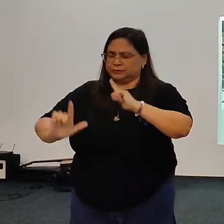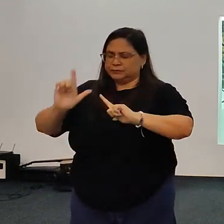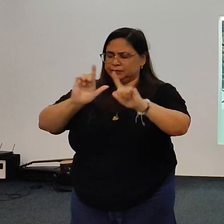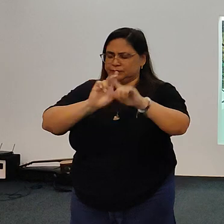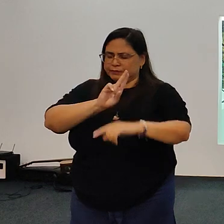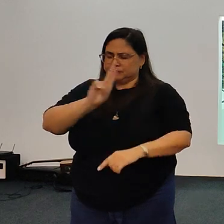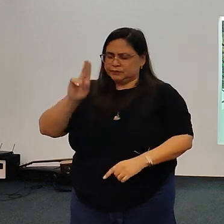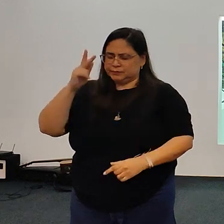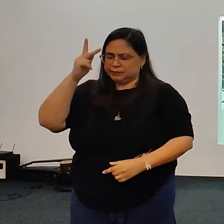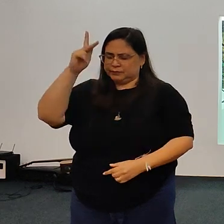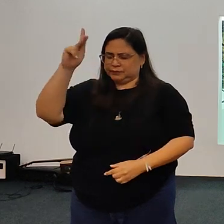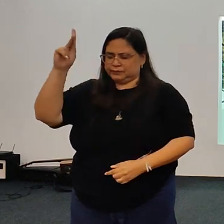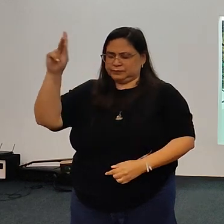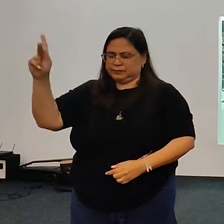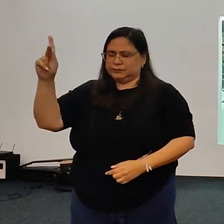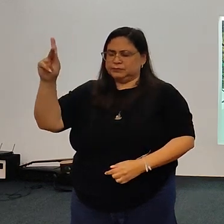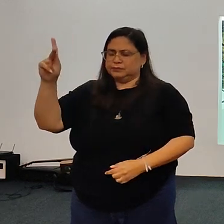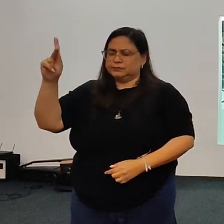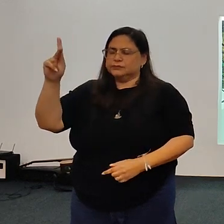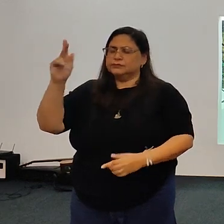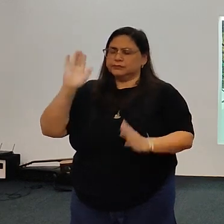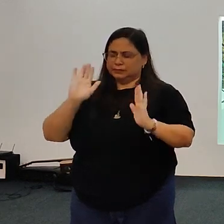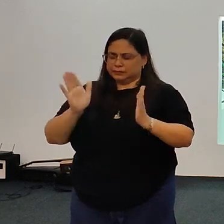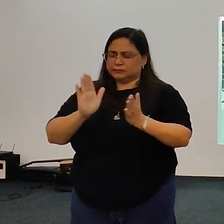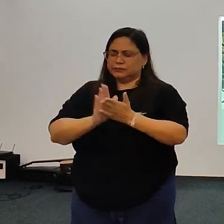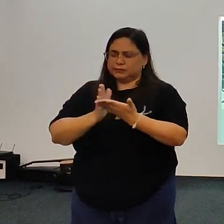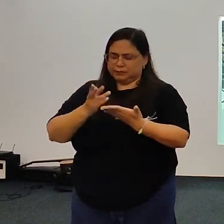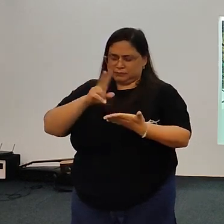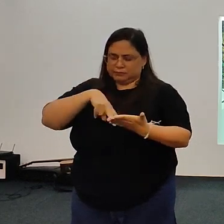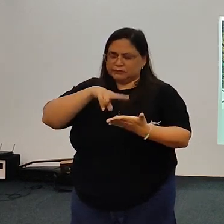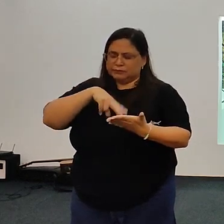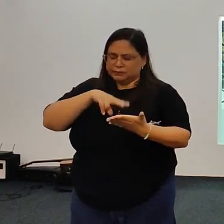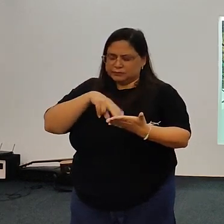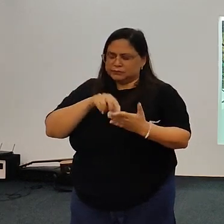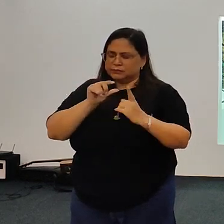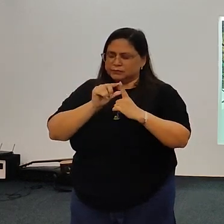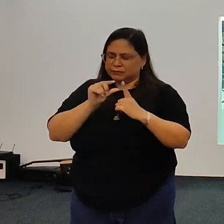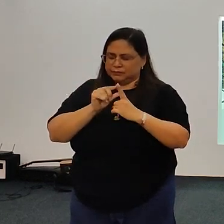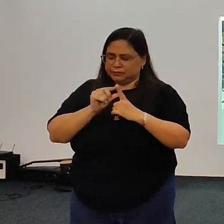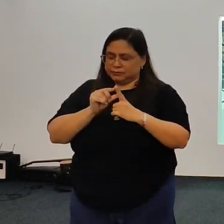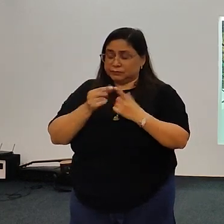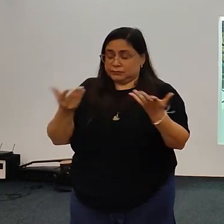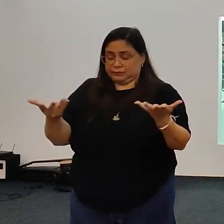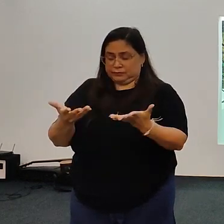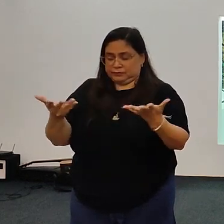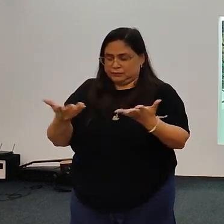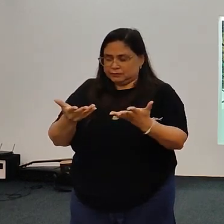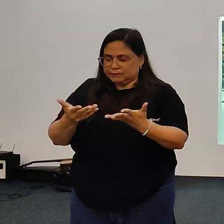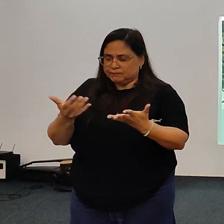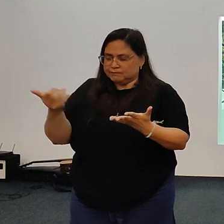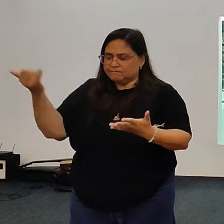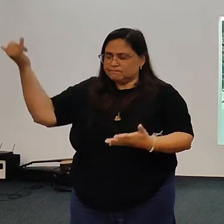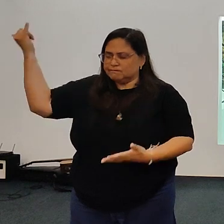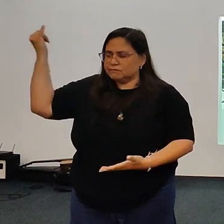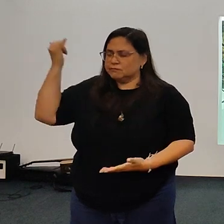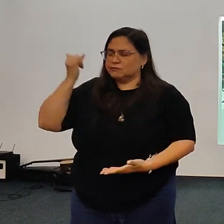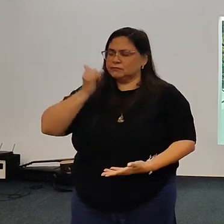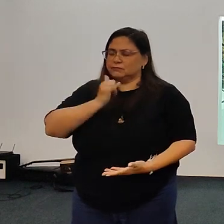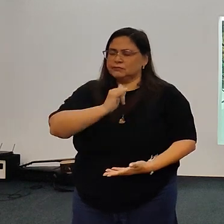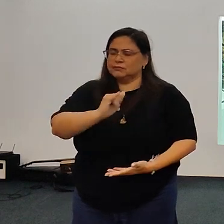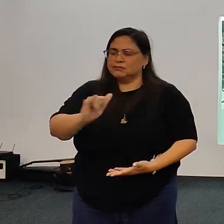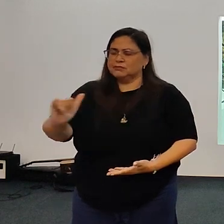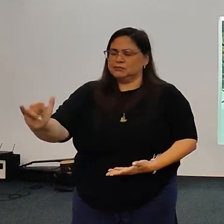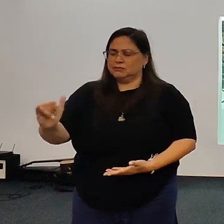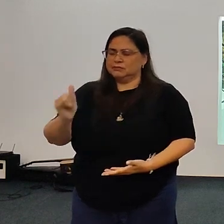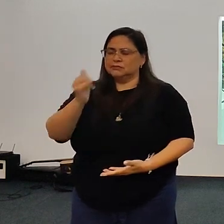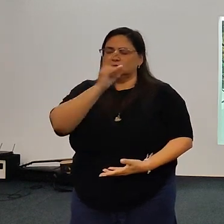nós já falamos da tua palavra, lemos versículos, mas agora é o momento em que o Senhor vai falar com a tua igreja. E eu peço que o